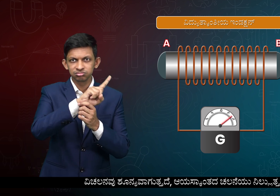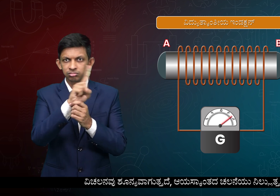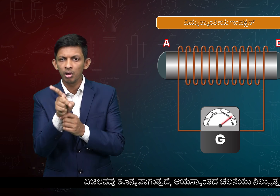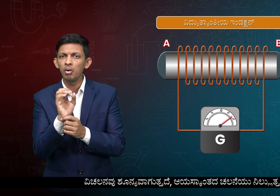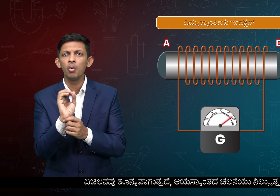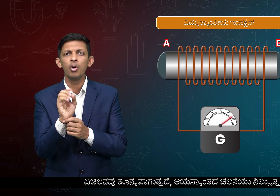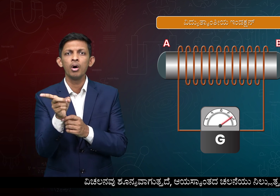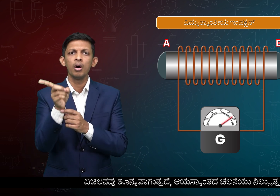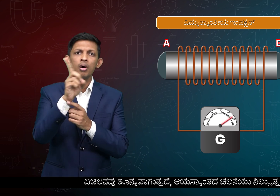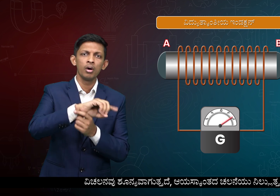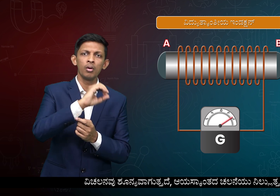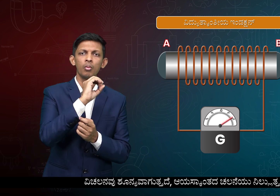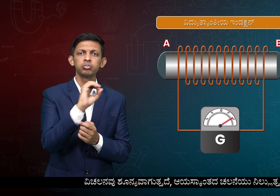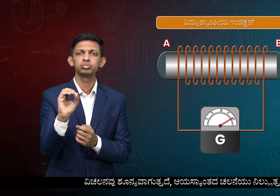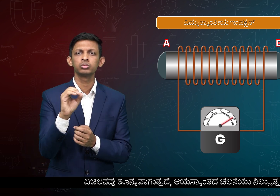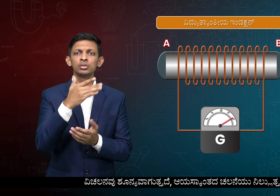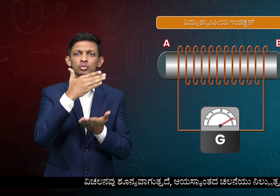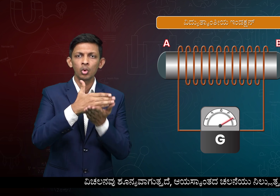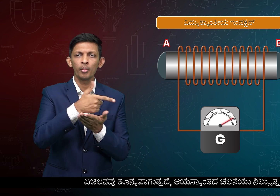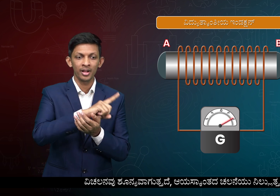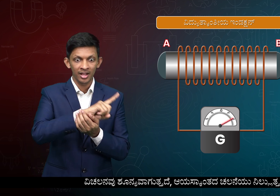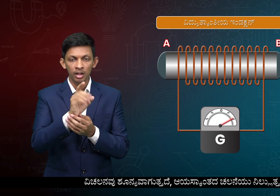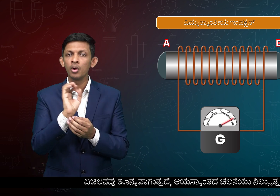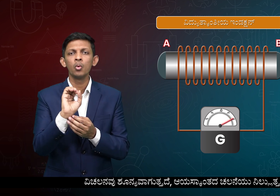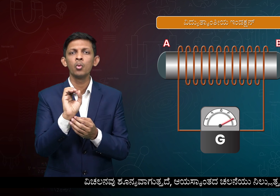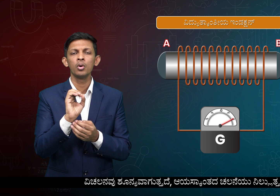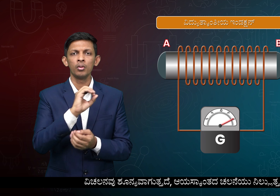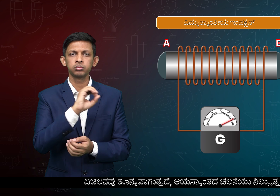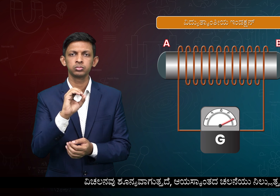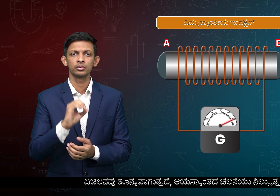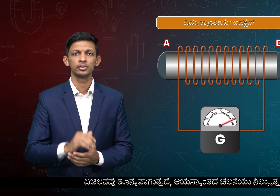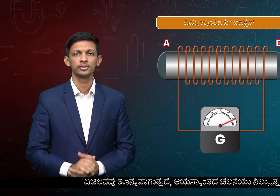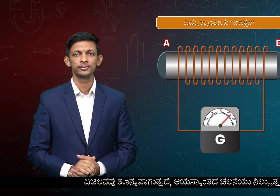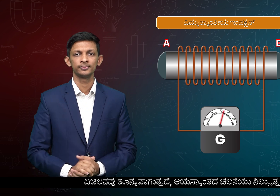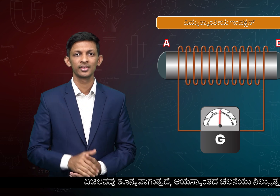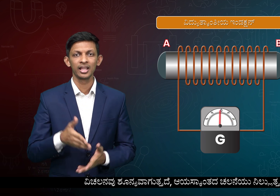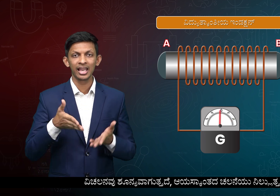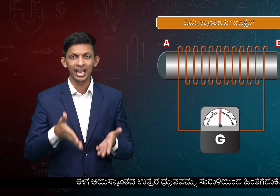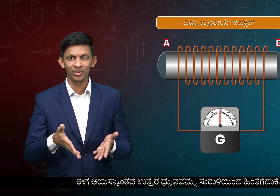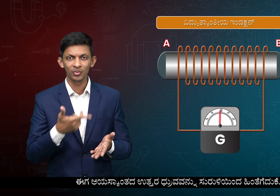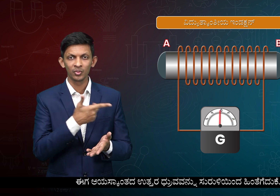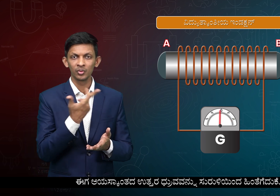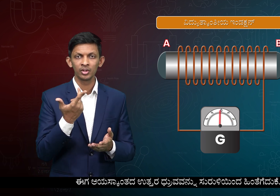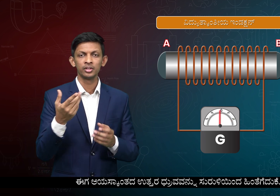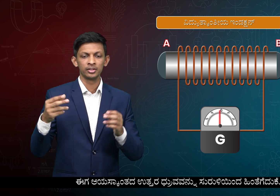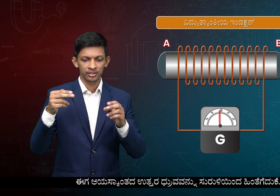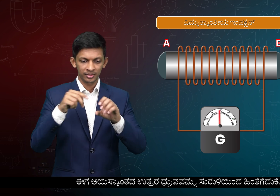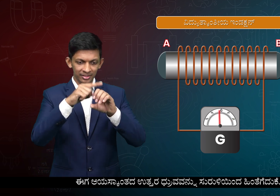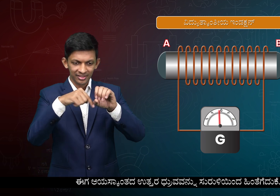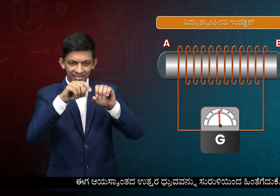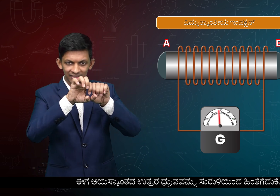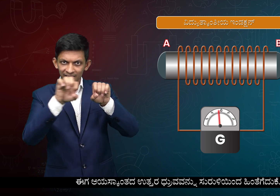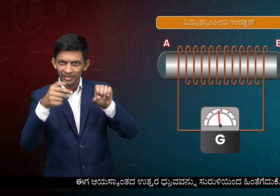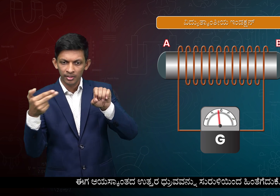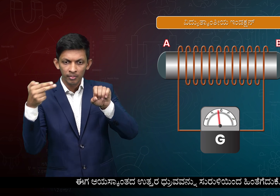ವಿಚಲನವು ಶೂನ್ಯವಾಗುತ್ತದೆ. ಆಯಸ್ಕಾಂತದ ಚಲನೆಯು ನಿಲ್ಲುತ್ತದೆ. ಈಗ